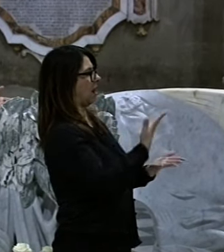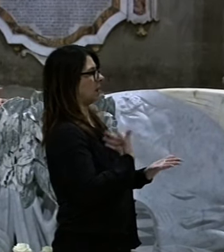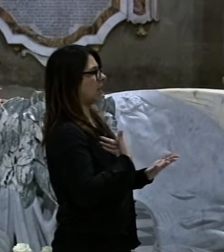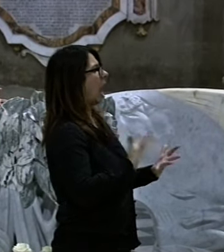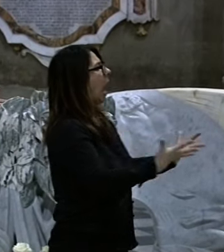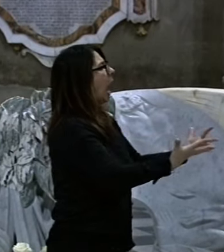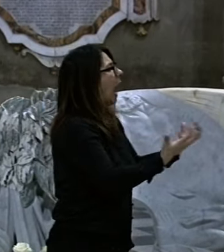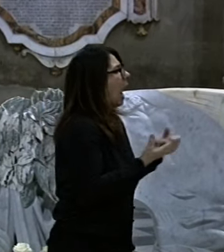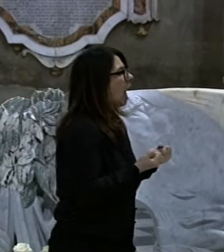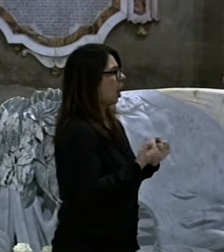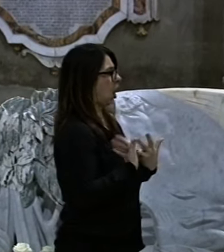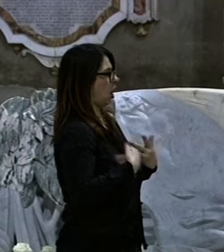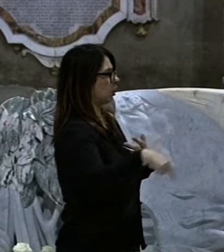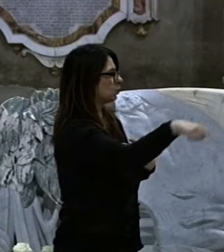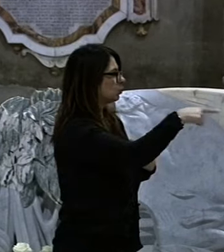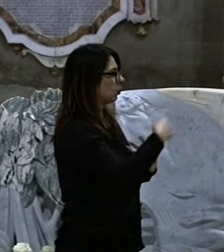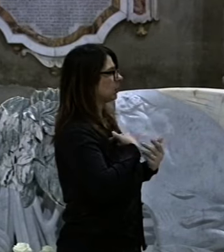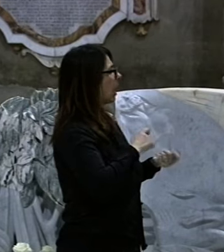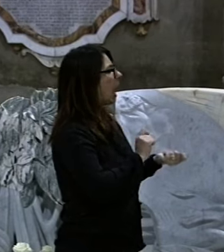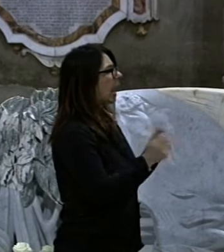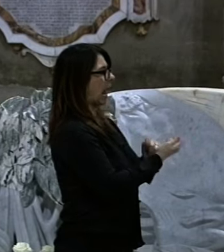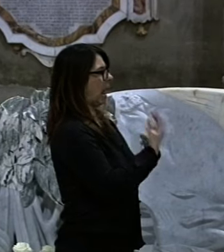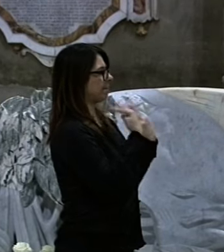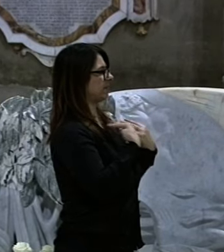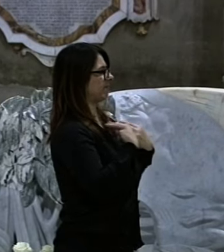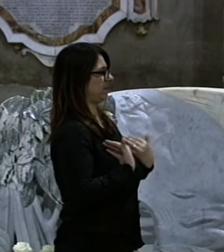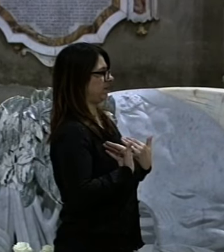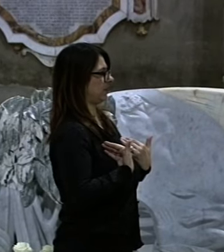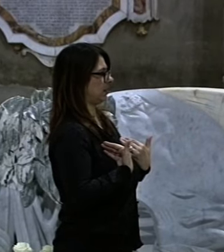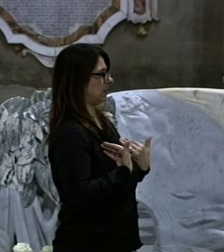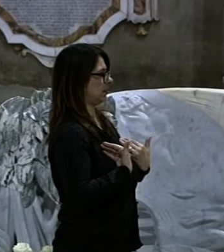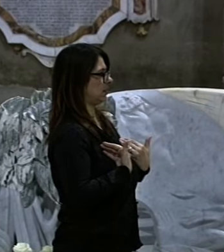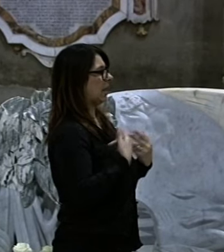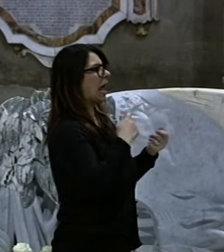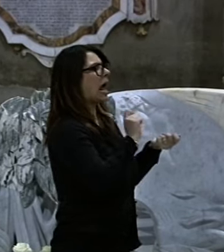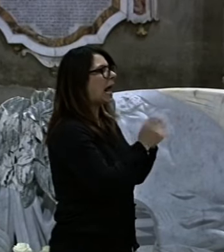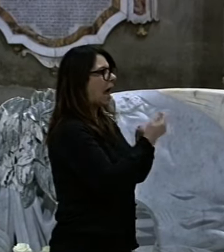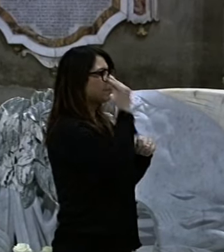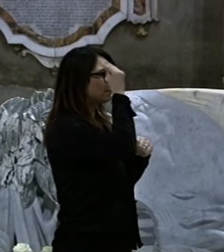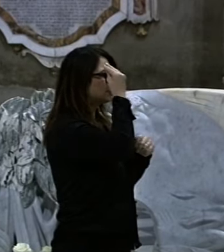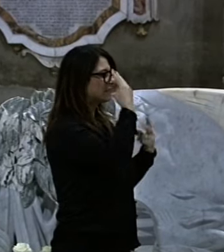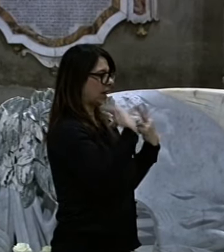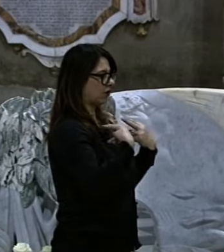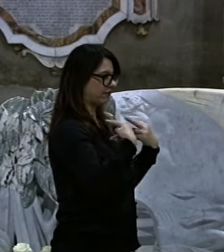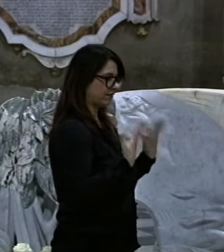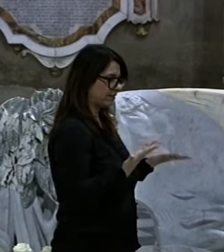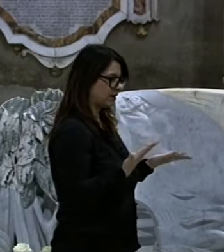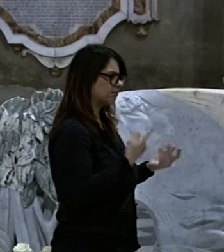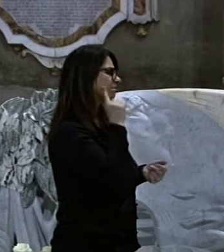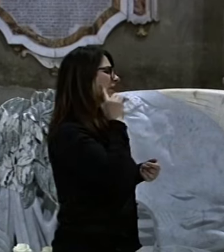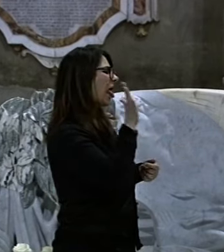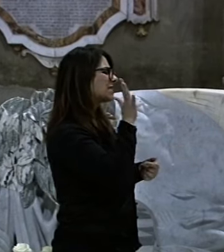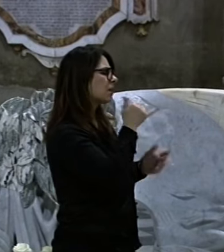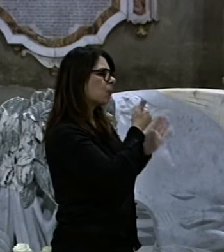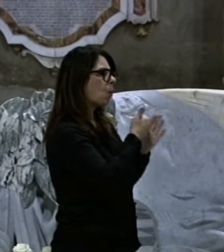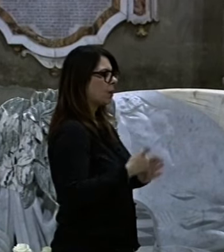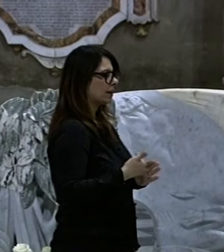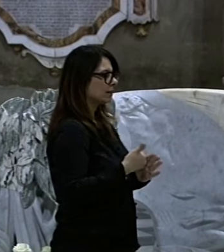accogliamo tutti, cambia la vita. Oppure ancora un ultimo esempio, pensate talvolta quanto è